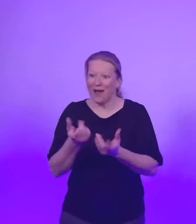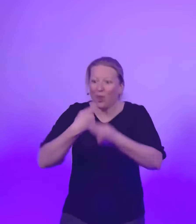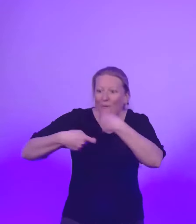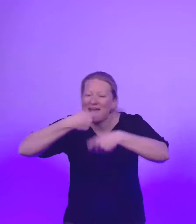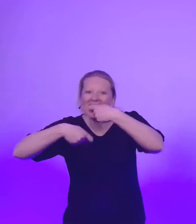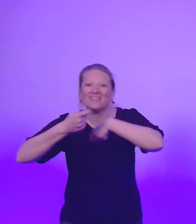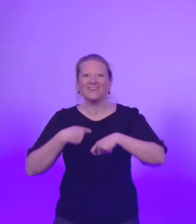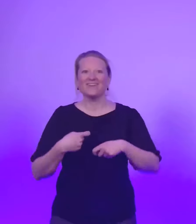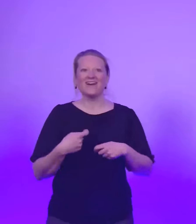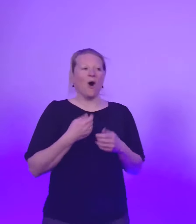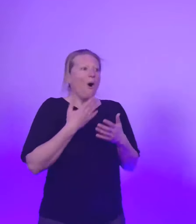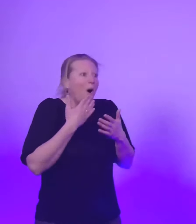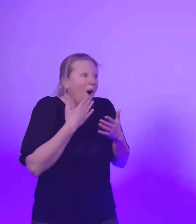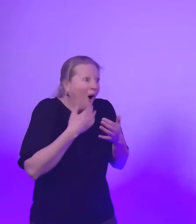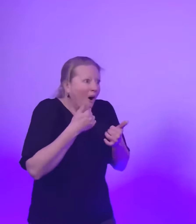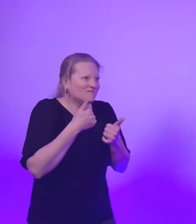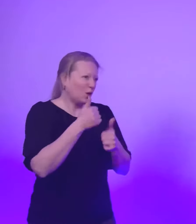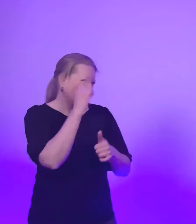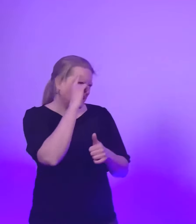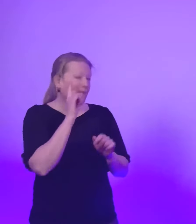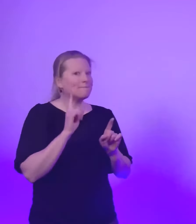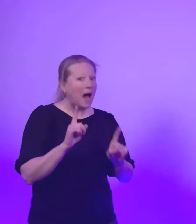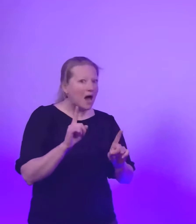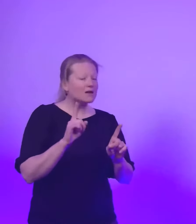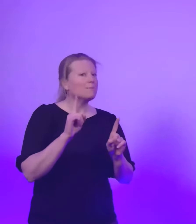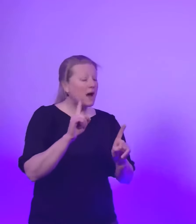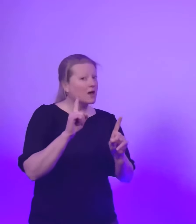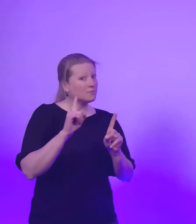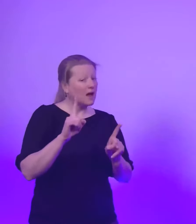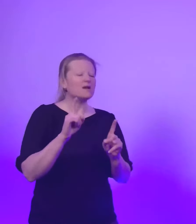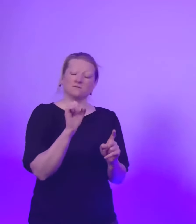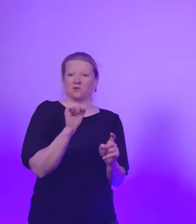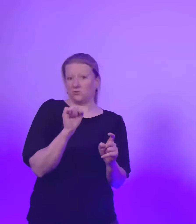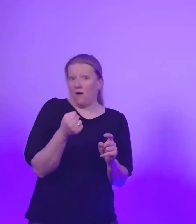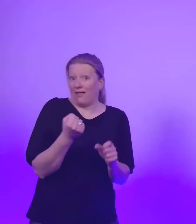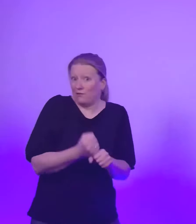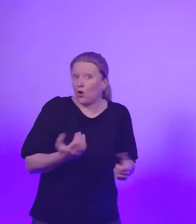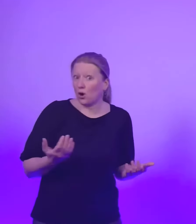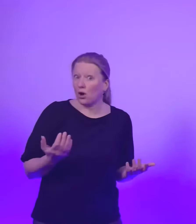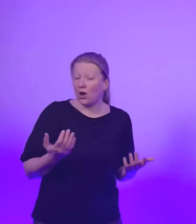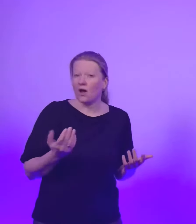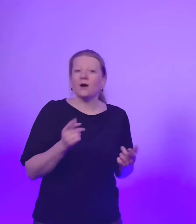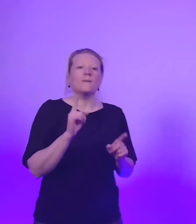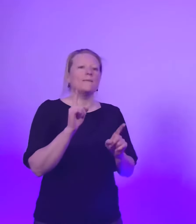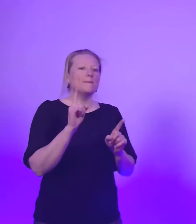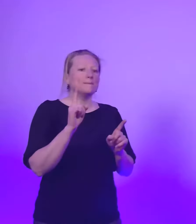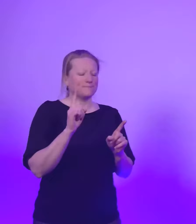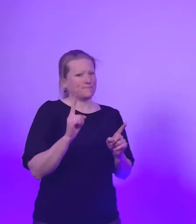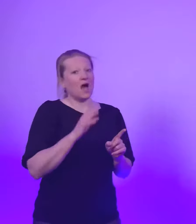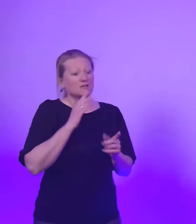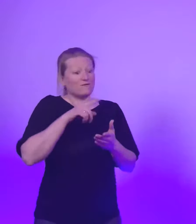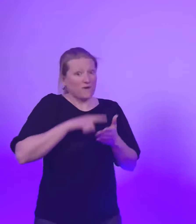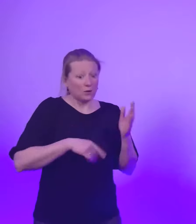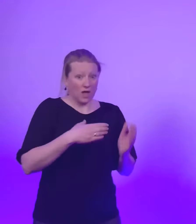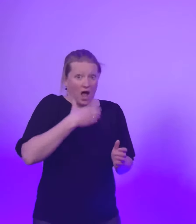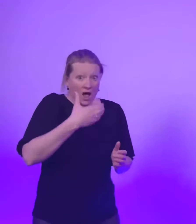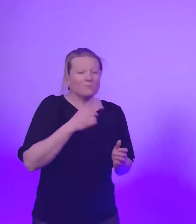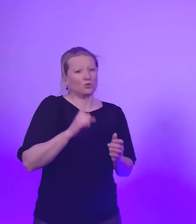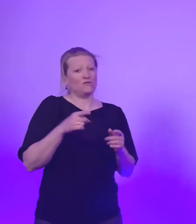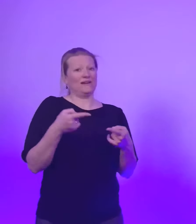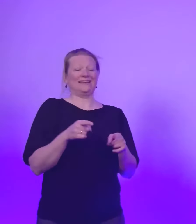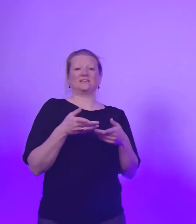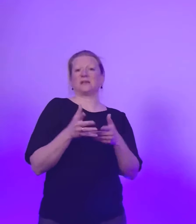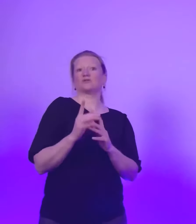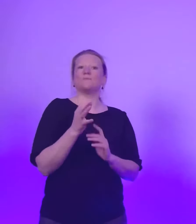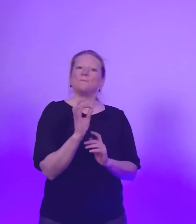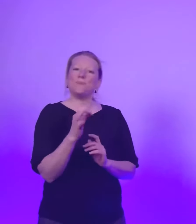opeten. Ik vind het eigenlijk wel een goed idee. Maar Olly, dat kan sowieso toch? Ik zou zeggen, want anders moeten we een liedje zingen. We kunnen beter zeggen, we gaan nu het